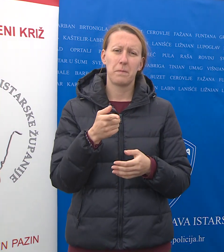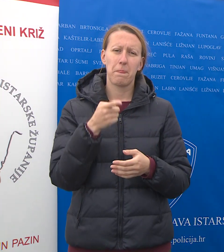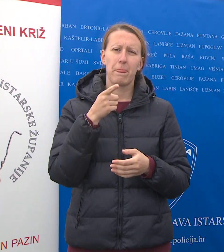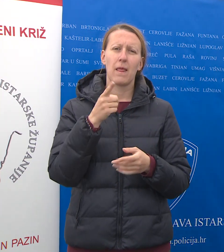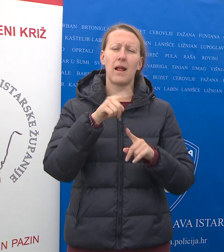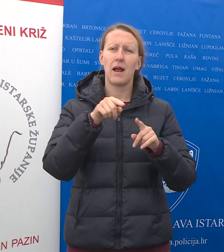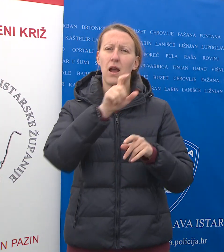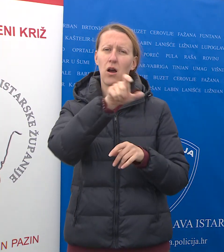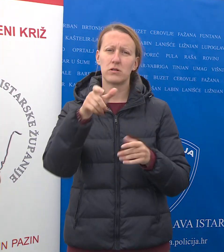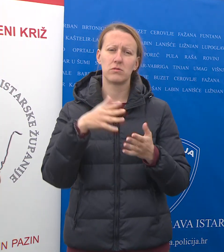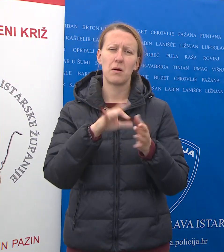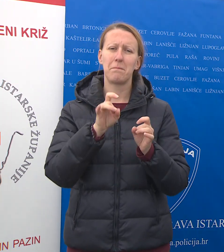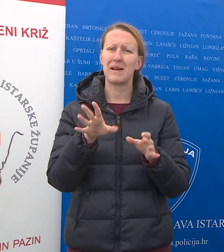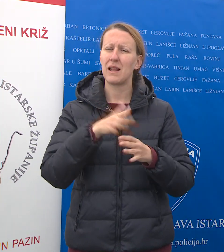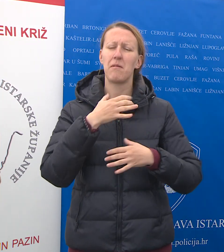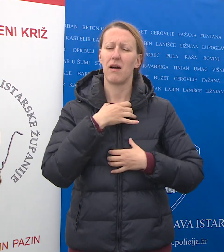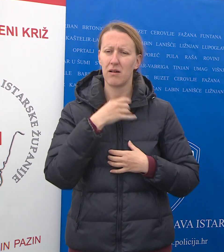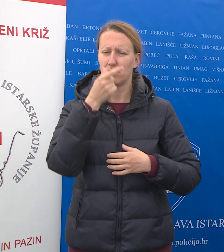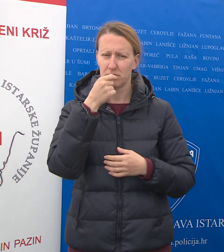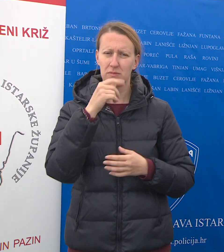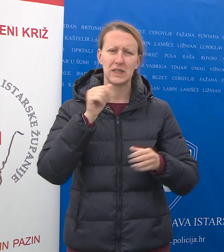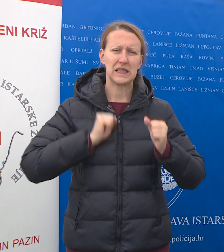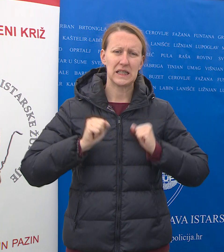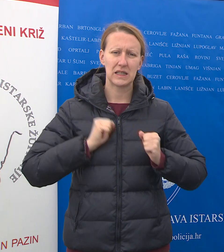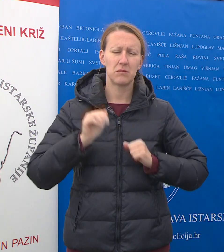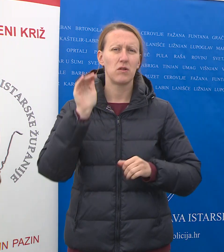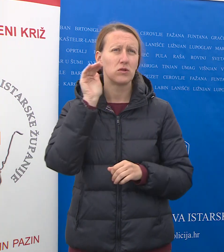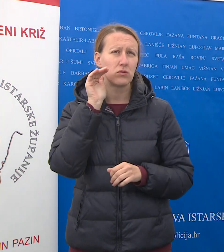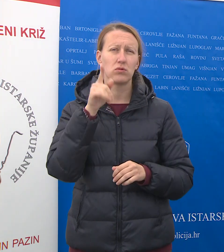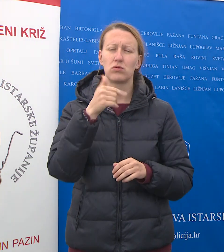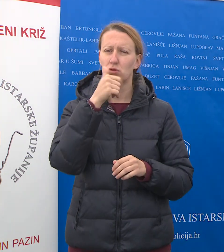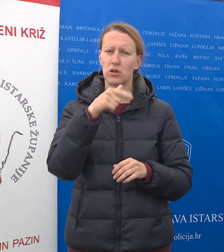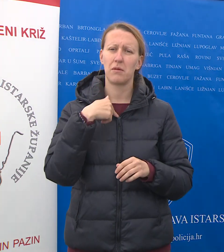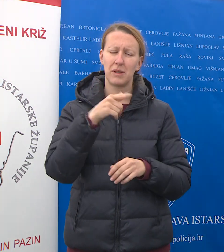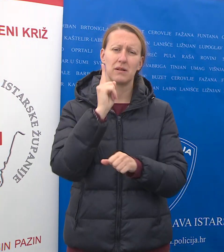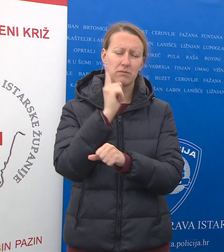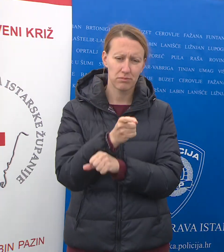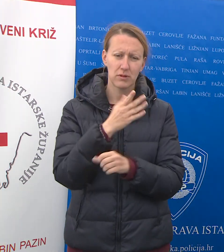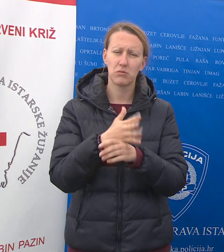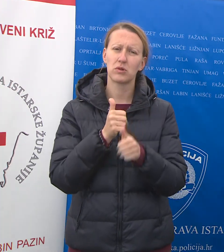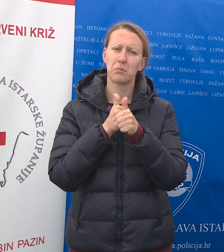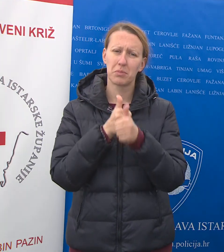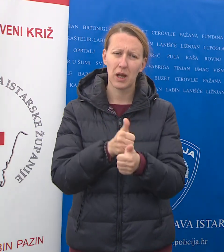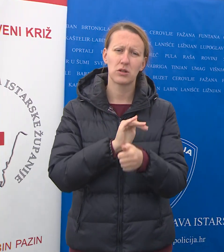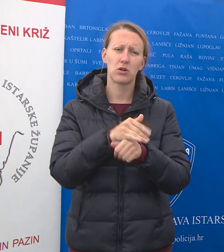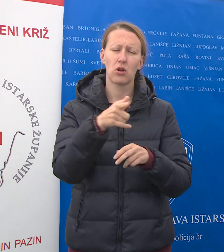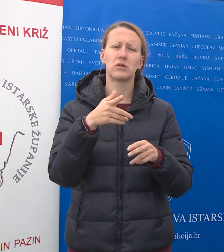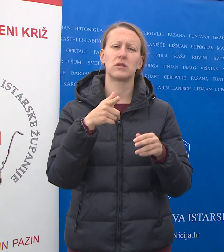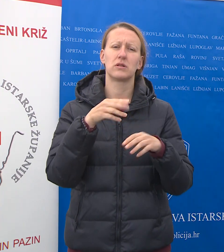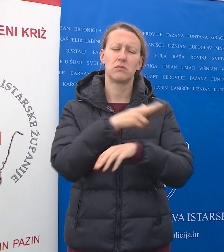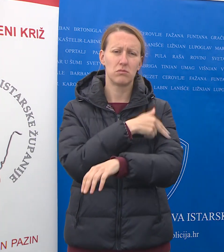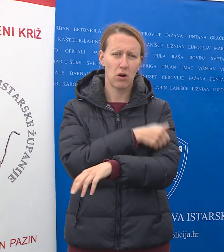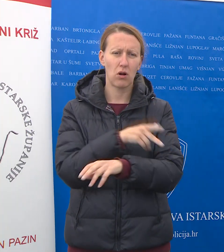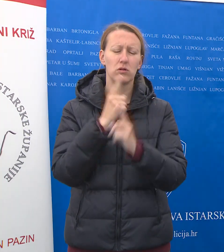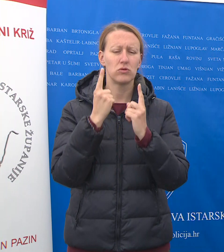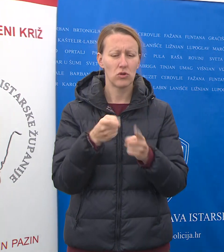su određene osobe bez simptoma strpljivo slušaju preporuke da budu praćeni kroz bolnicu,